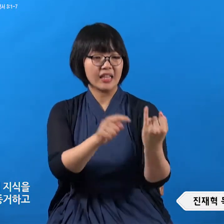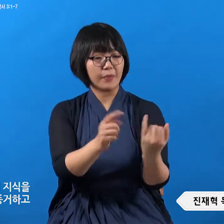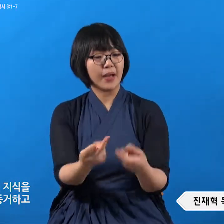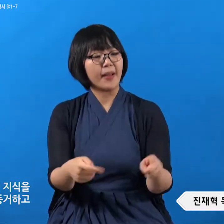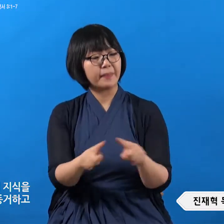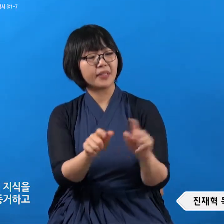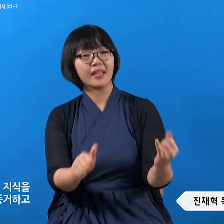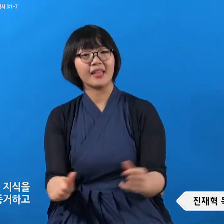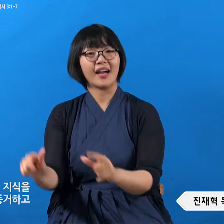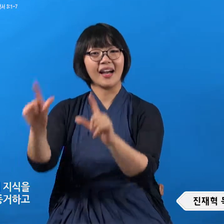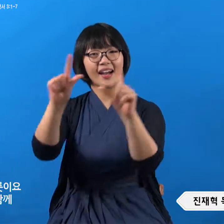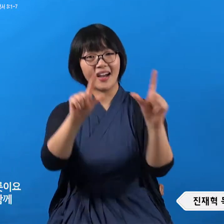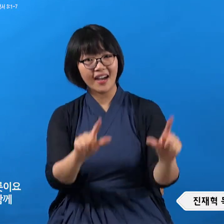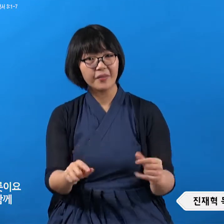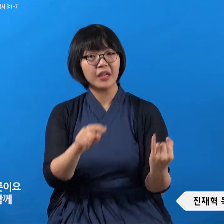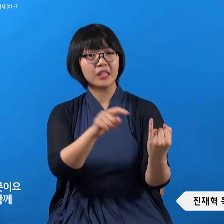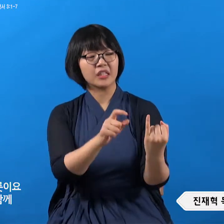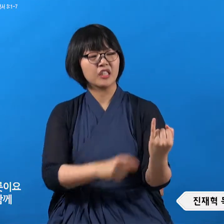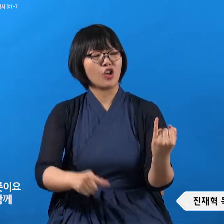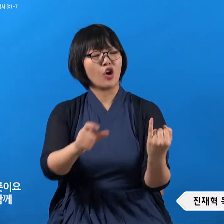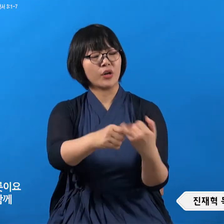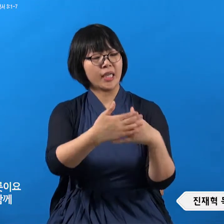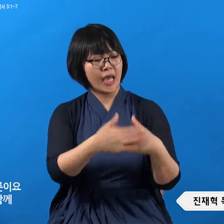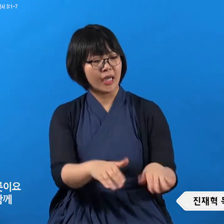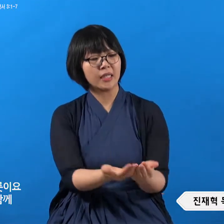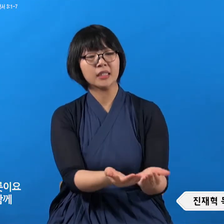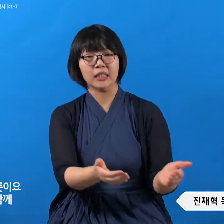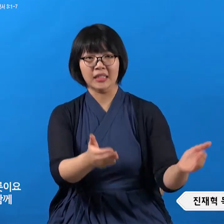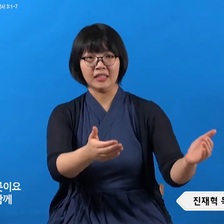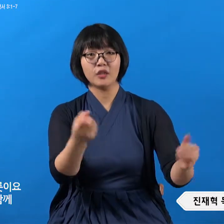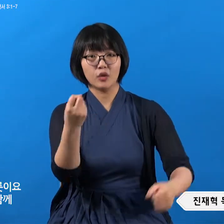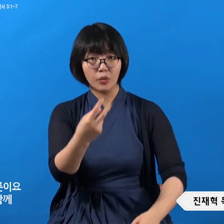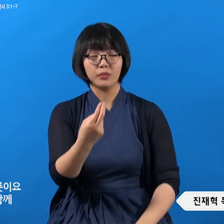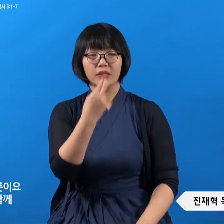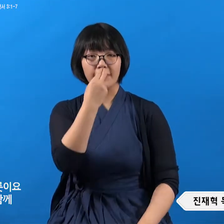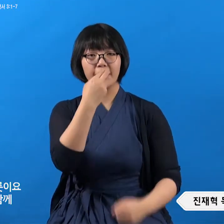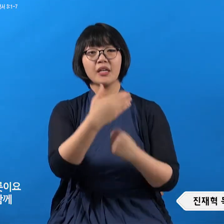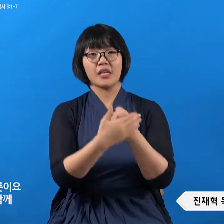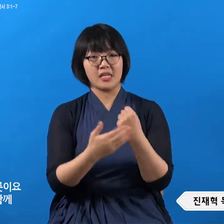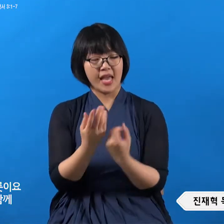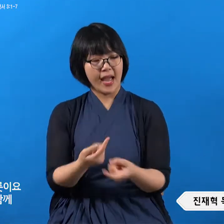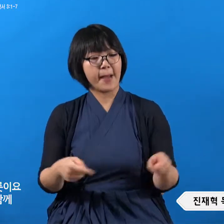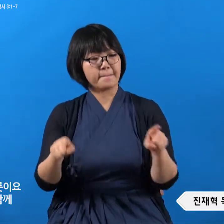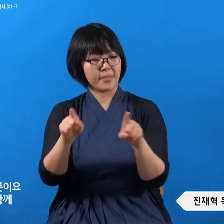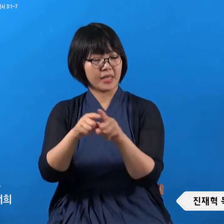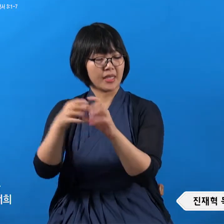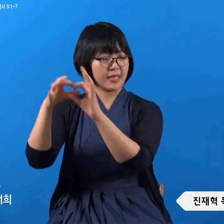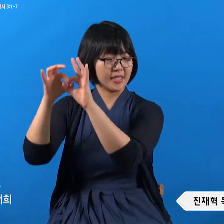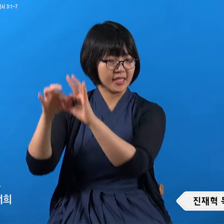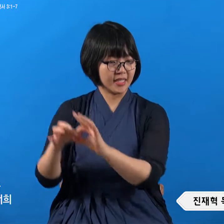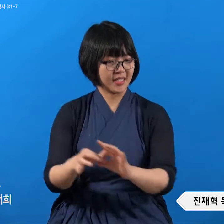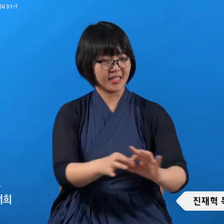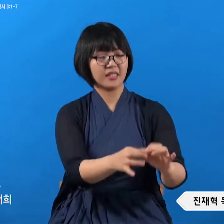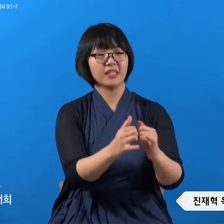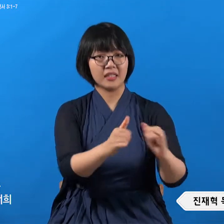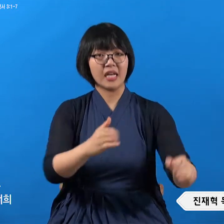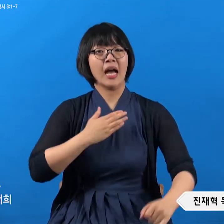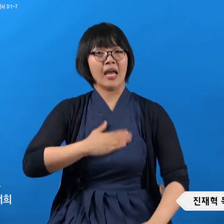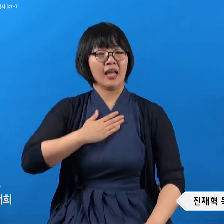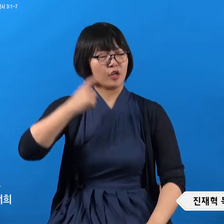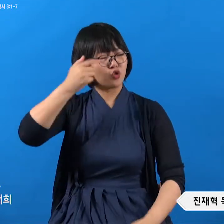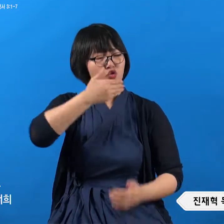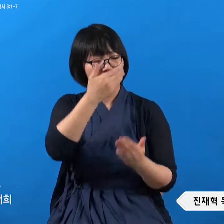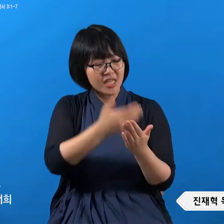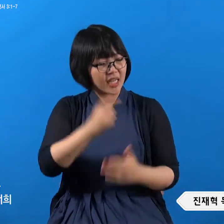아내와 동거하며 그를 더 연약한 그릇이요 또 생명의 은혜를 함께 이어받을 자로 알아